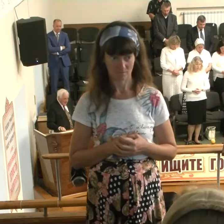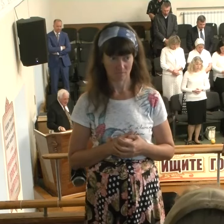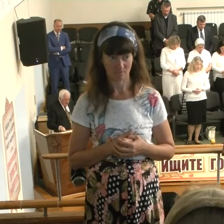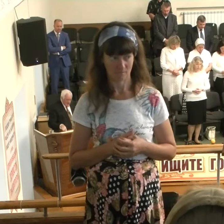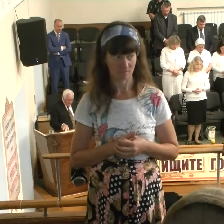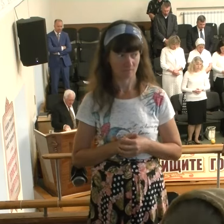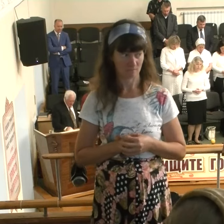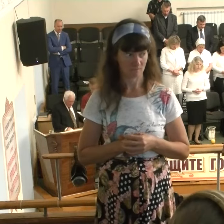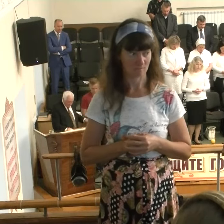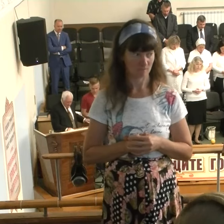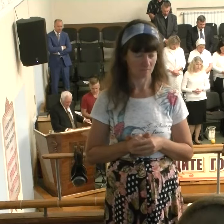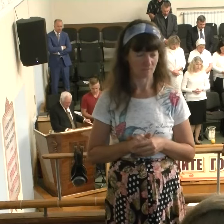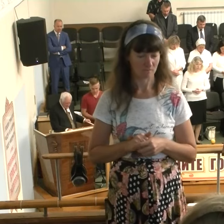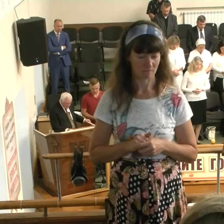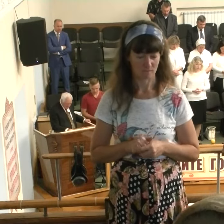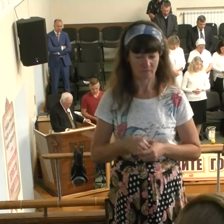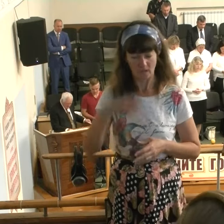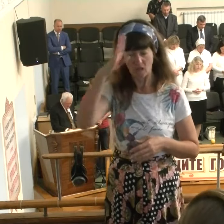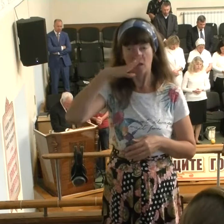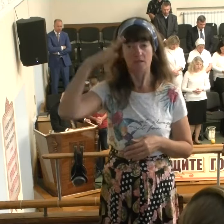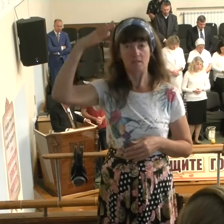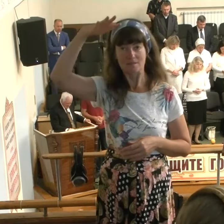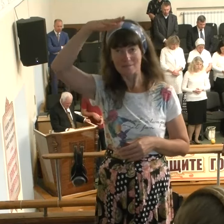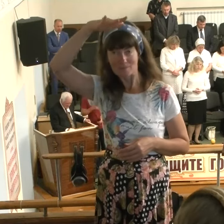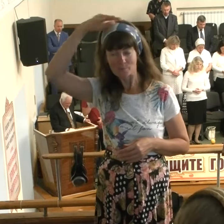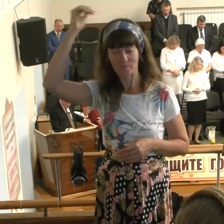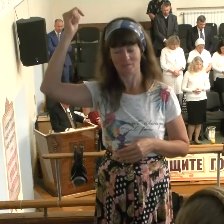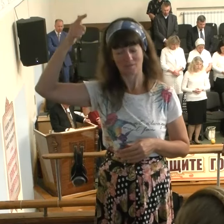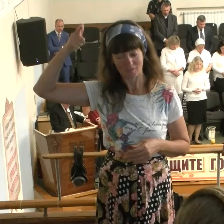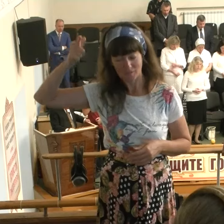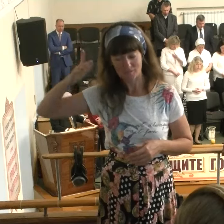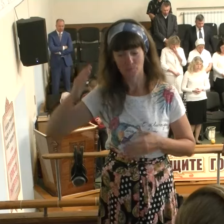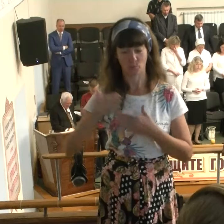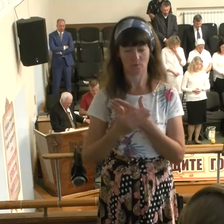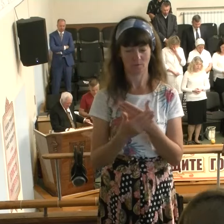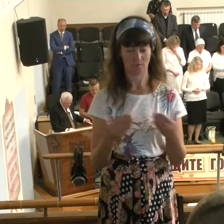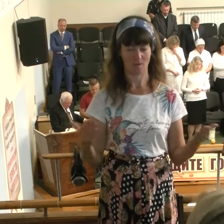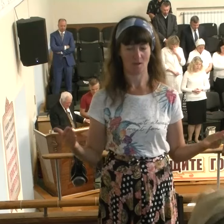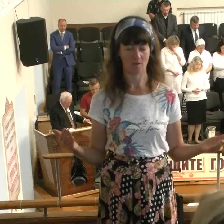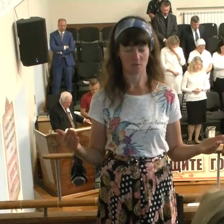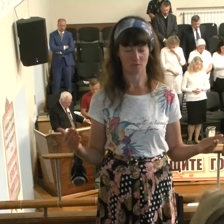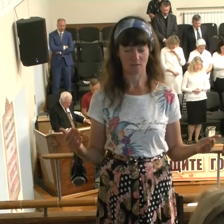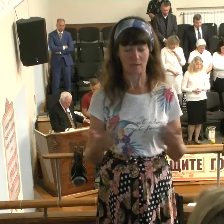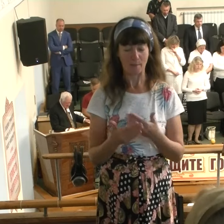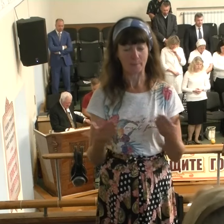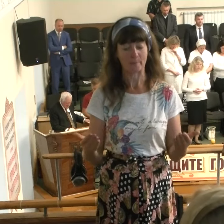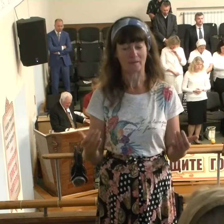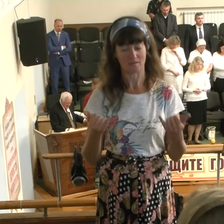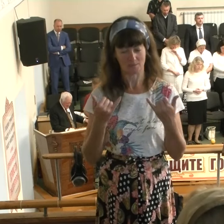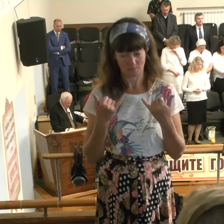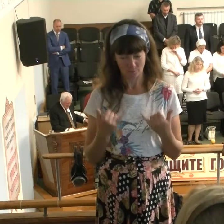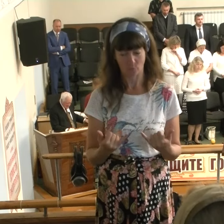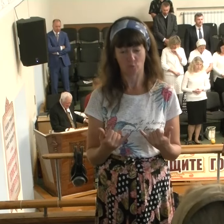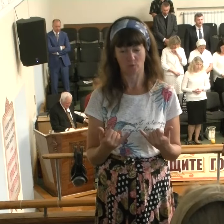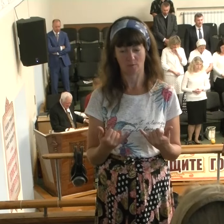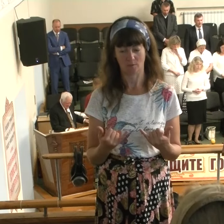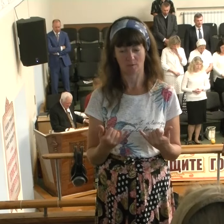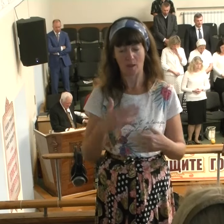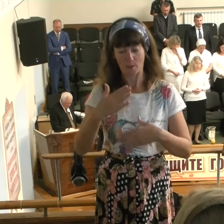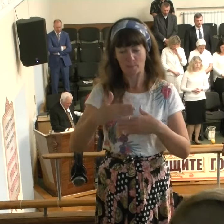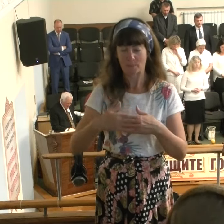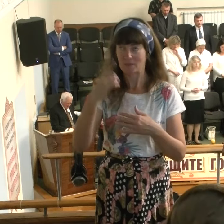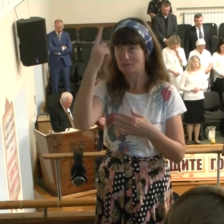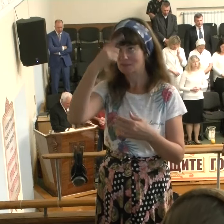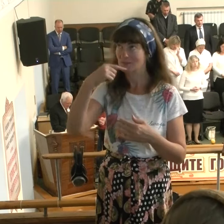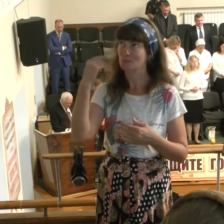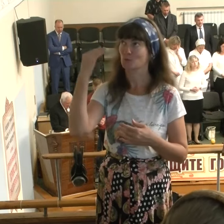Отец Небесный, Господь наш, Мы сегодня перед лицем